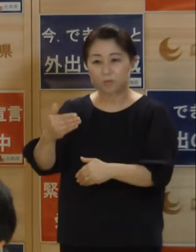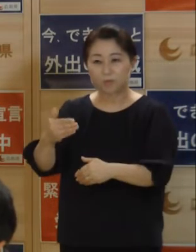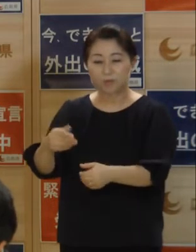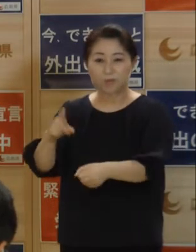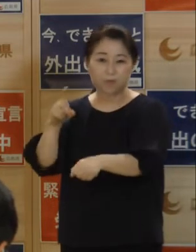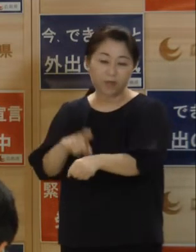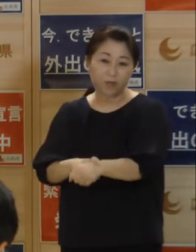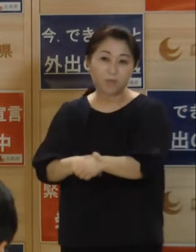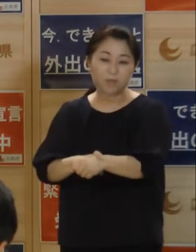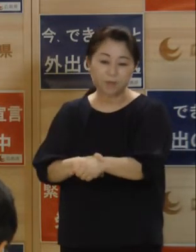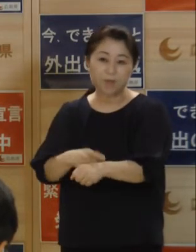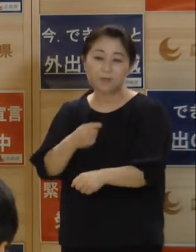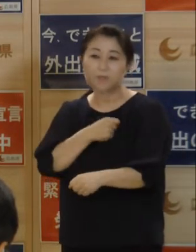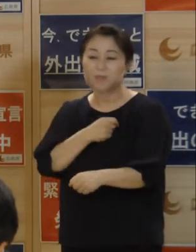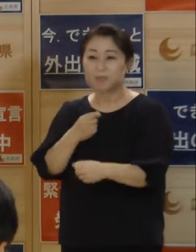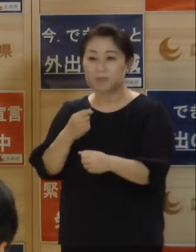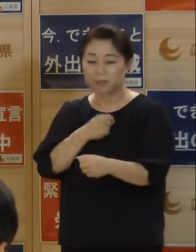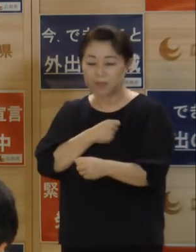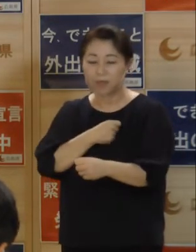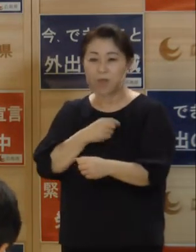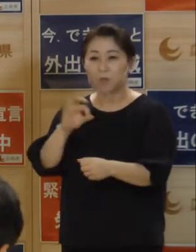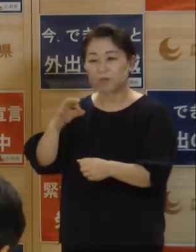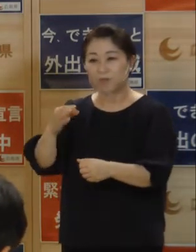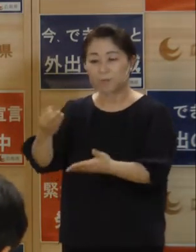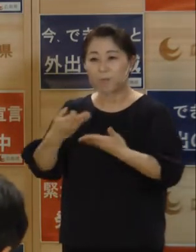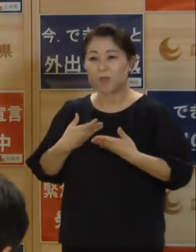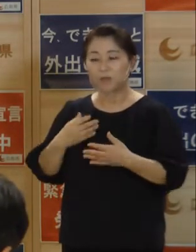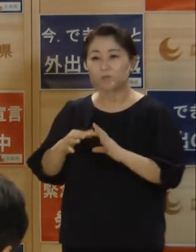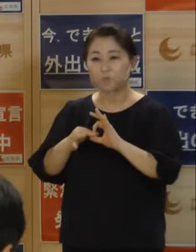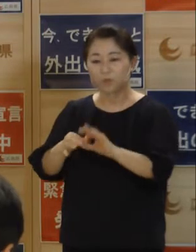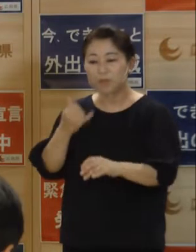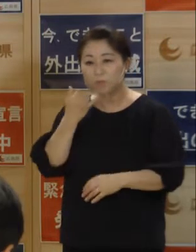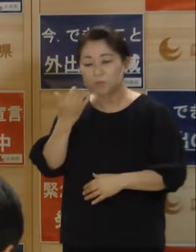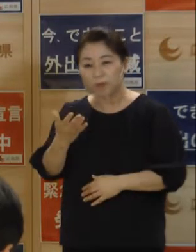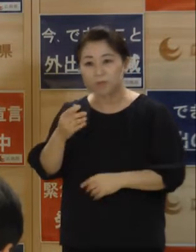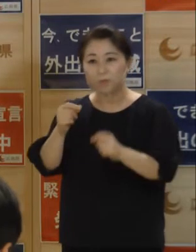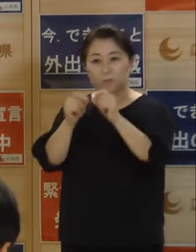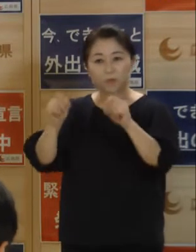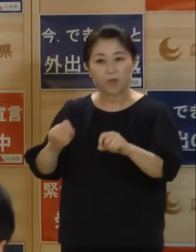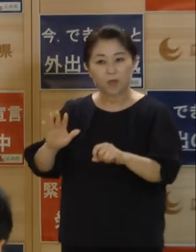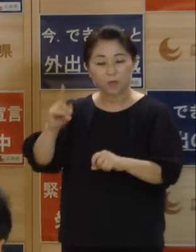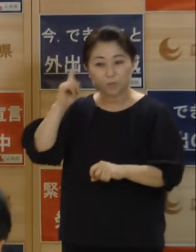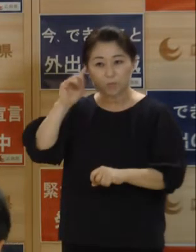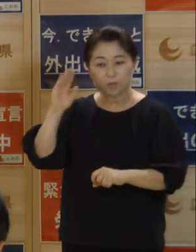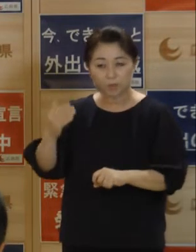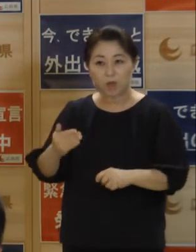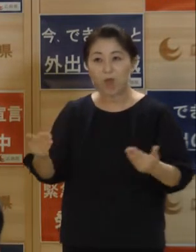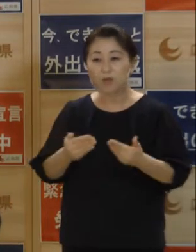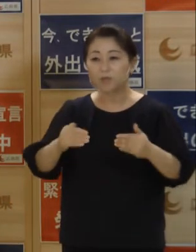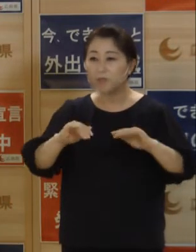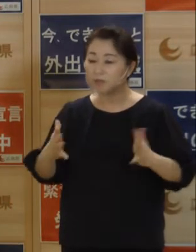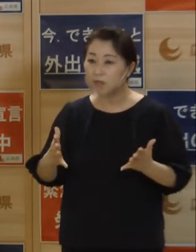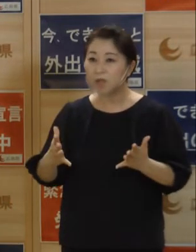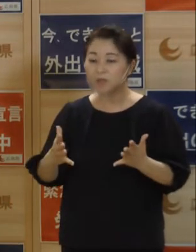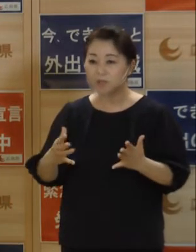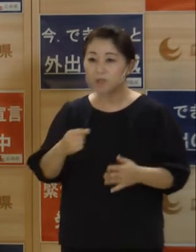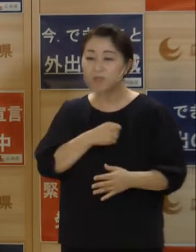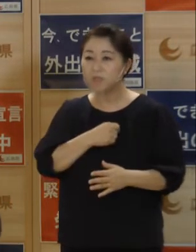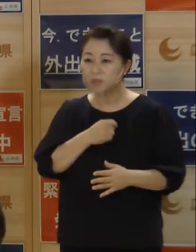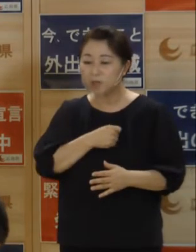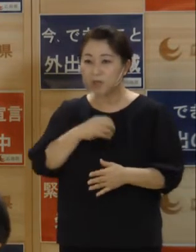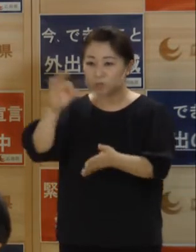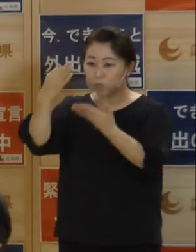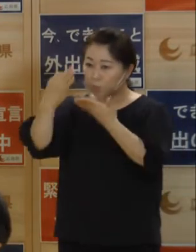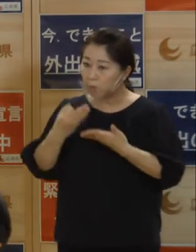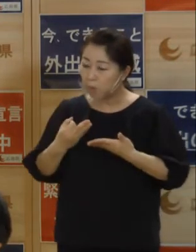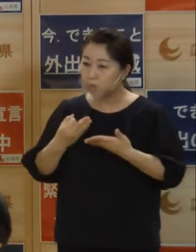議員がお金もらい続けていいのかというのが問題になったと思うんですけど、この働いてなくて 議員たちがこの給料をもらえる現状について、知事については